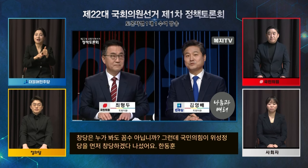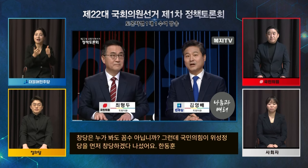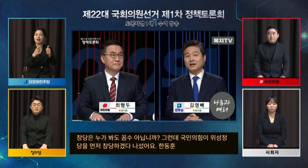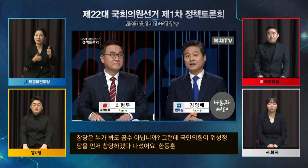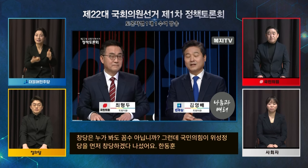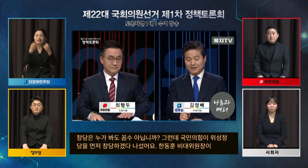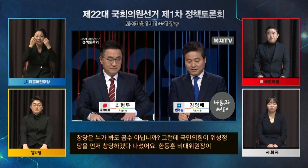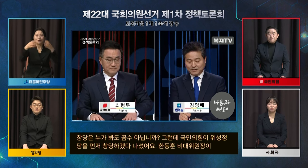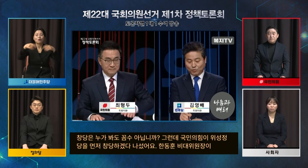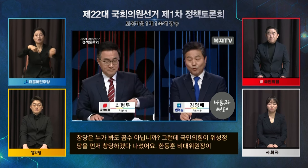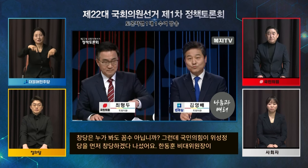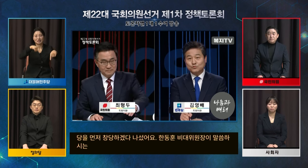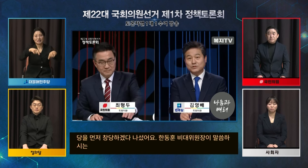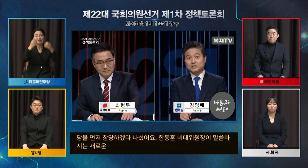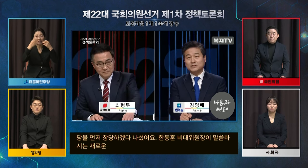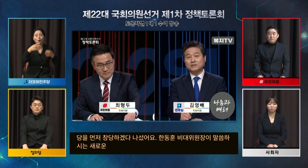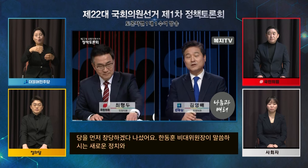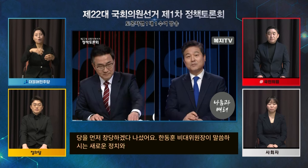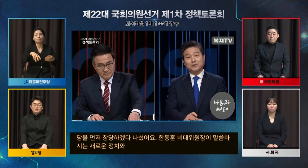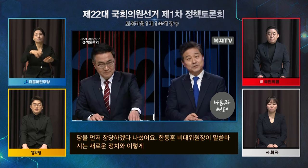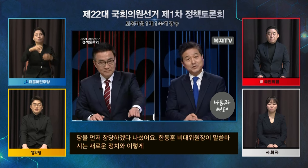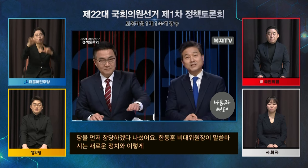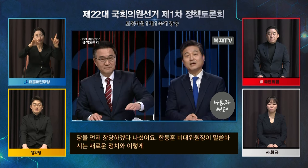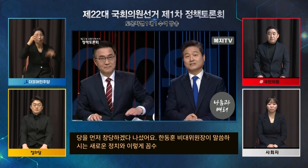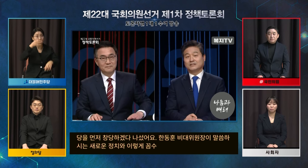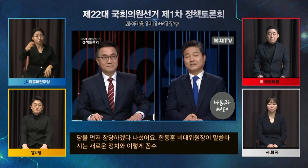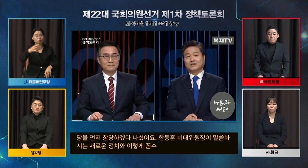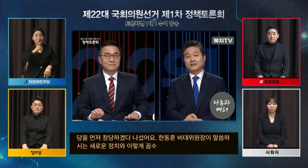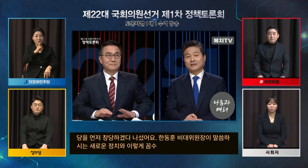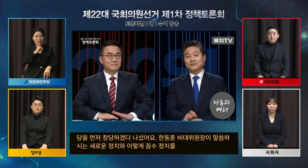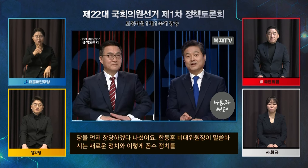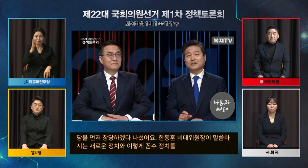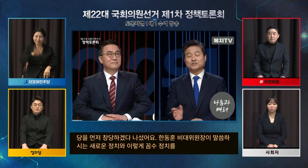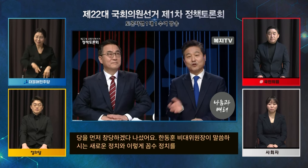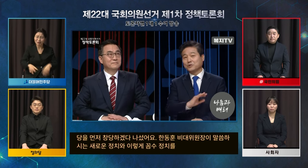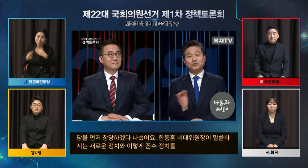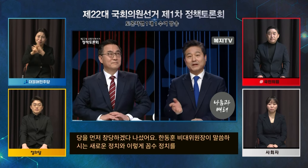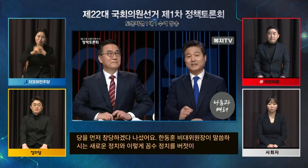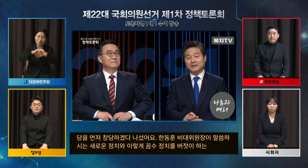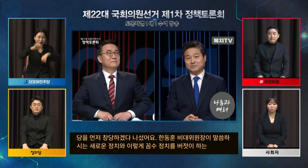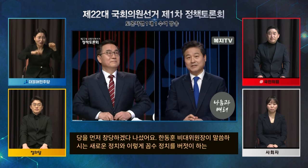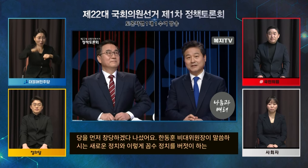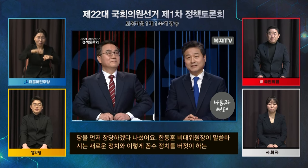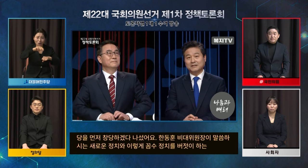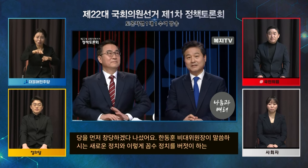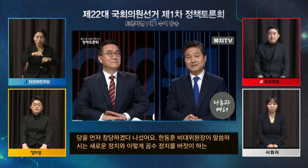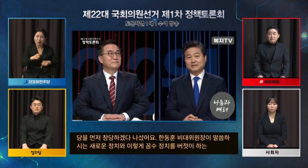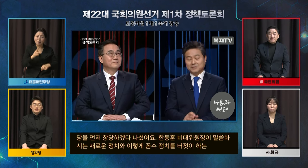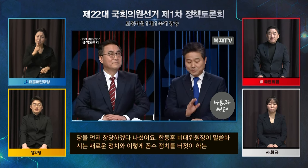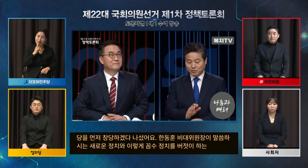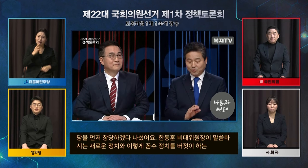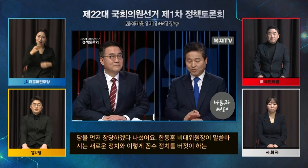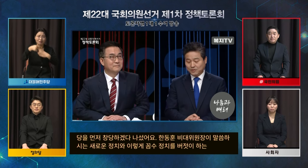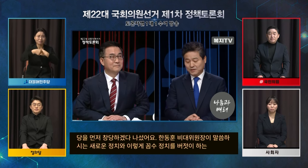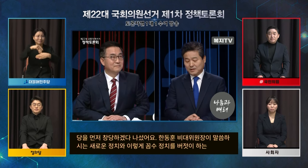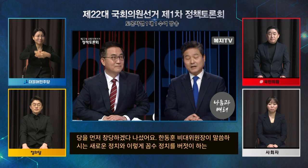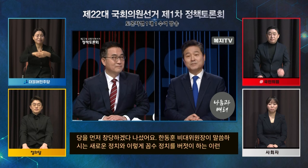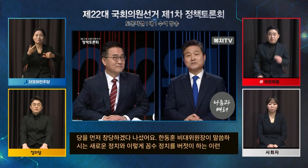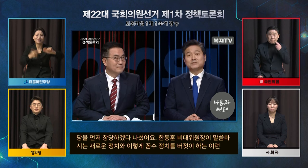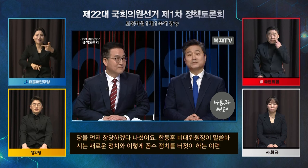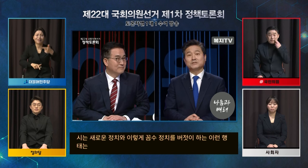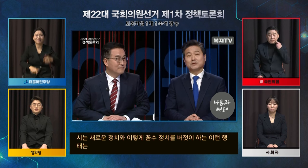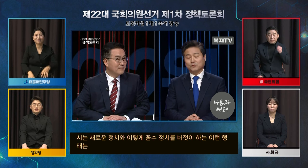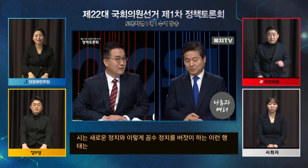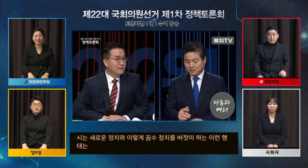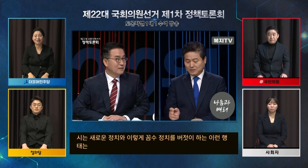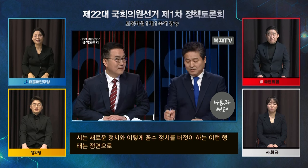정치와 이렇게 꼼수 정치를 버젓이 하는 이런 행태는 정면으로 반대 아닙니까? 그리고 아까